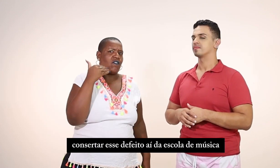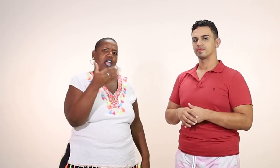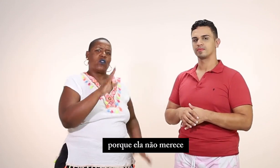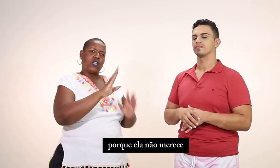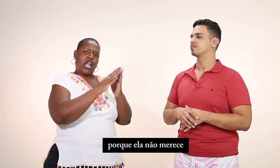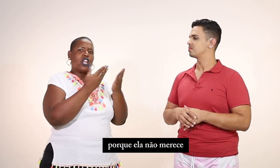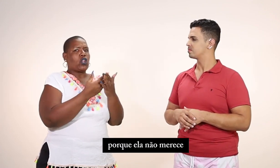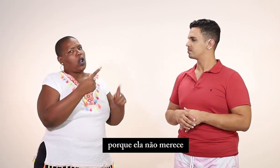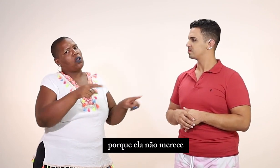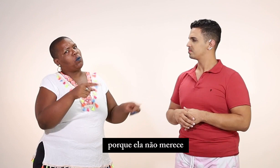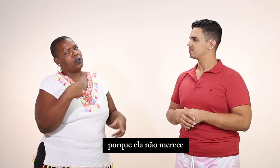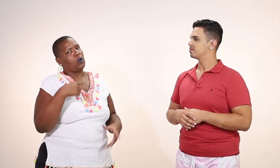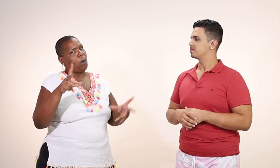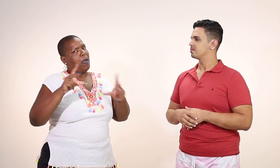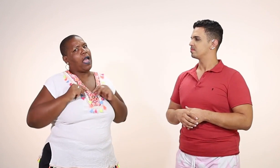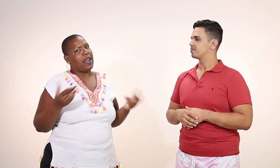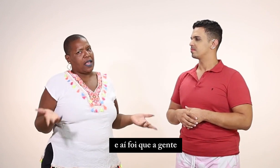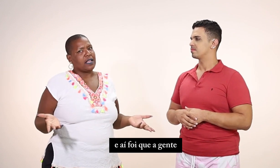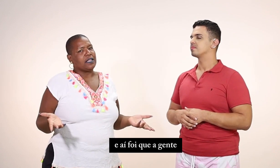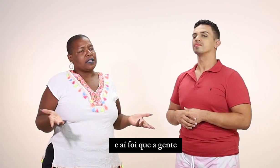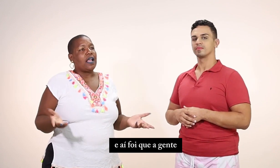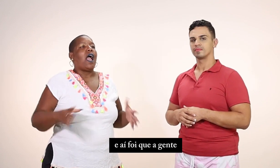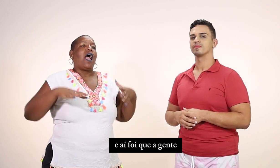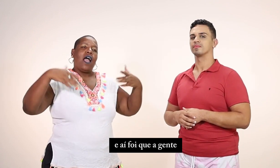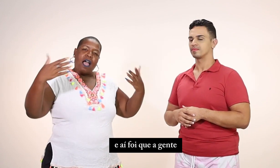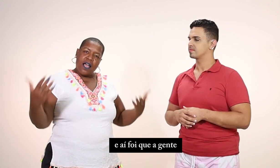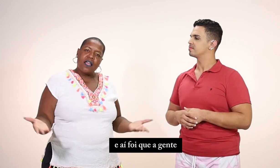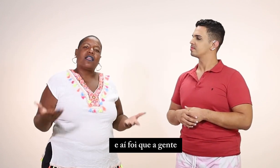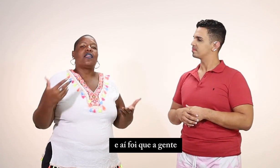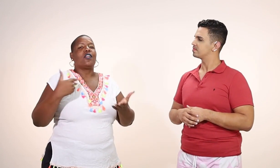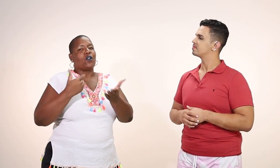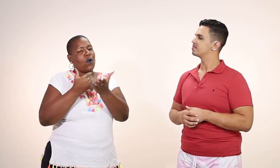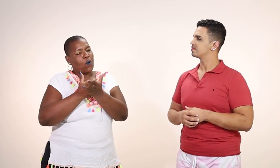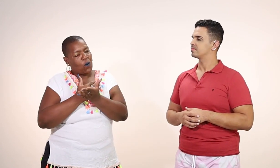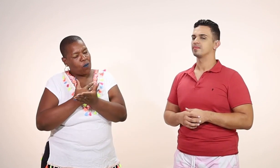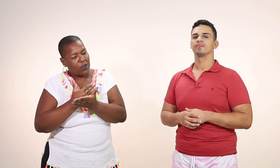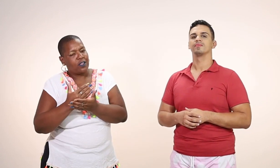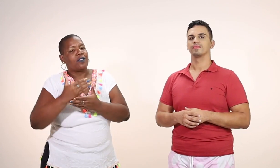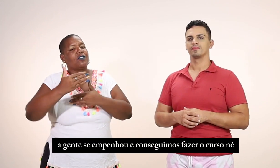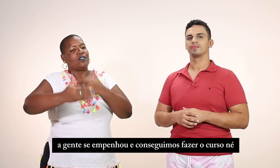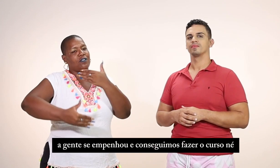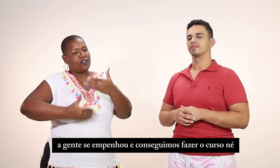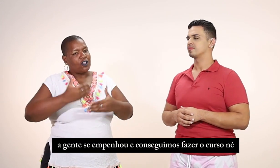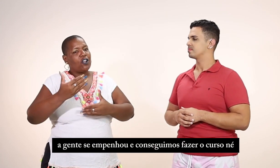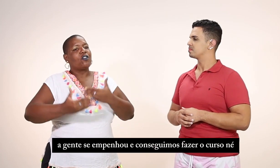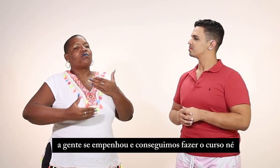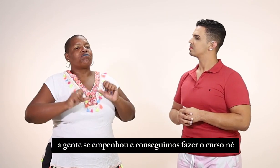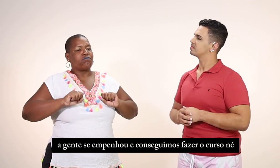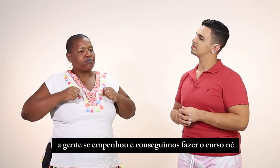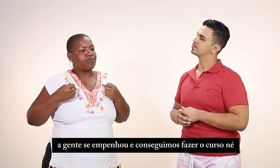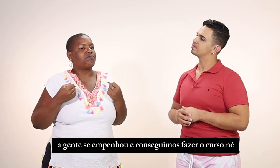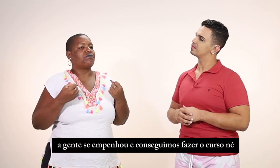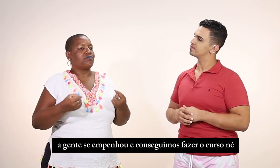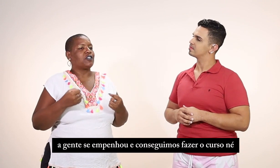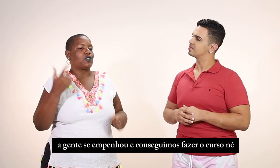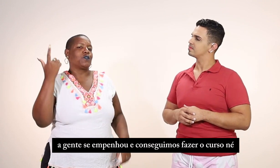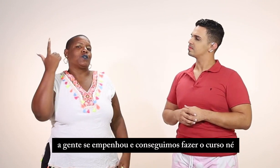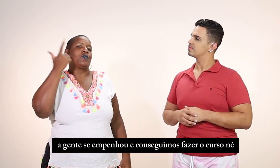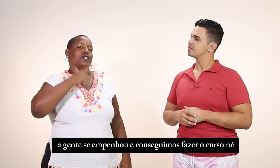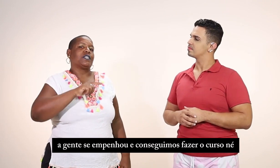porque ela não merece. E aí foi que a gente se empenhou e conseguimos